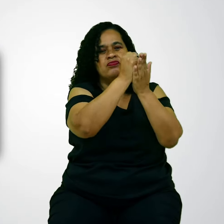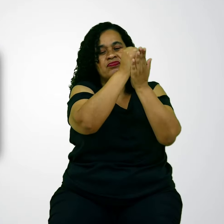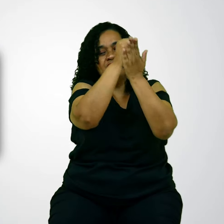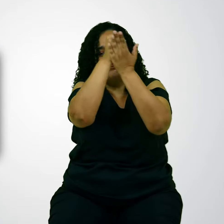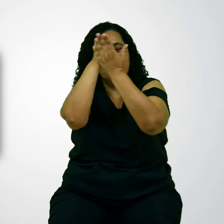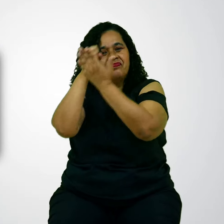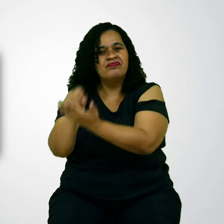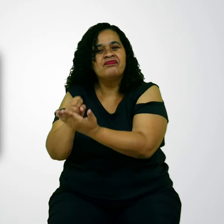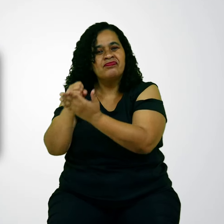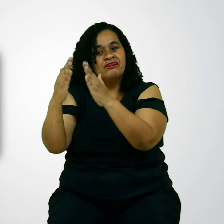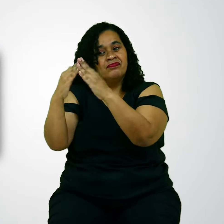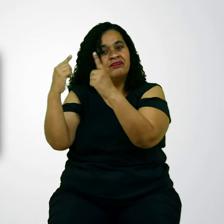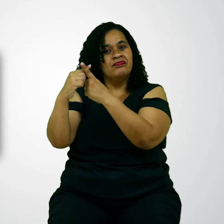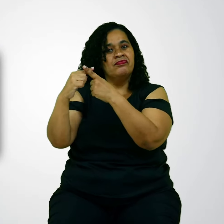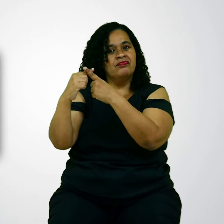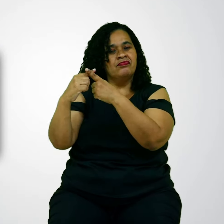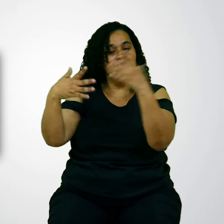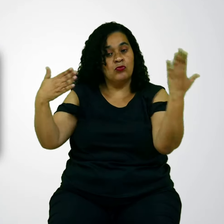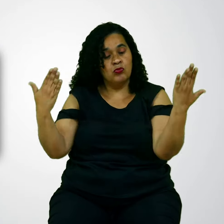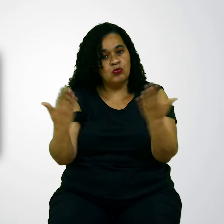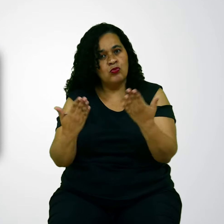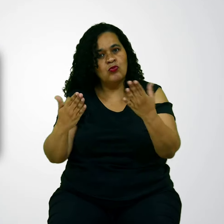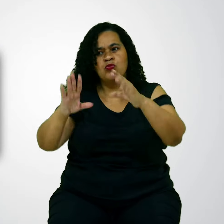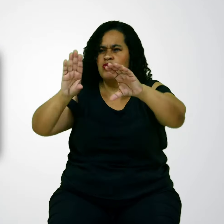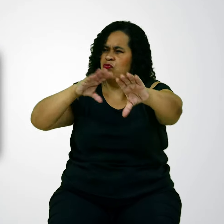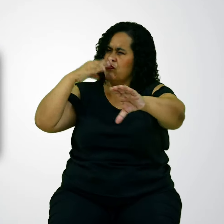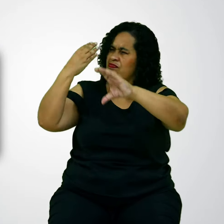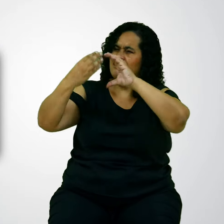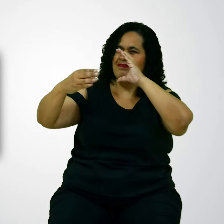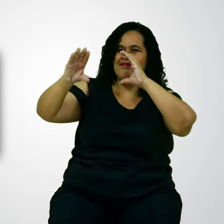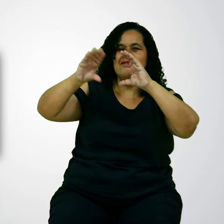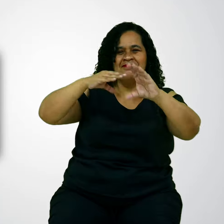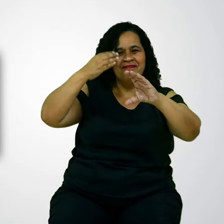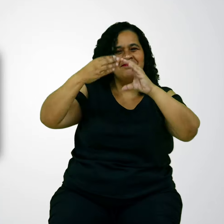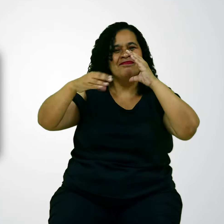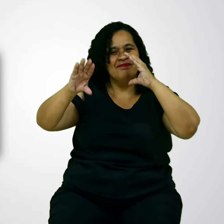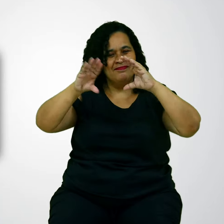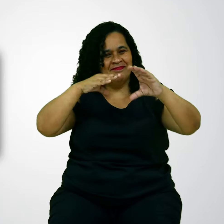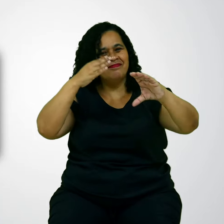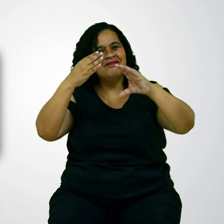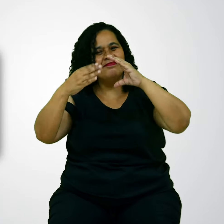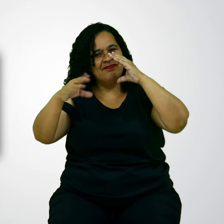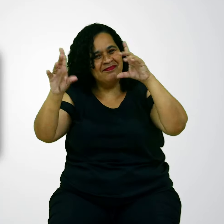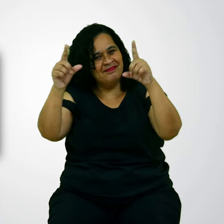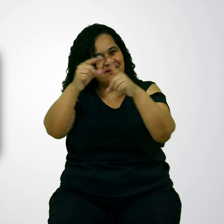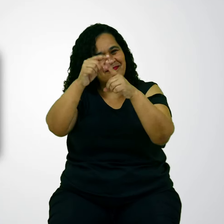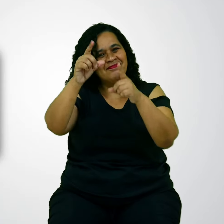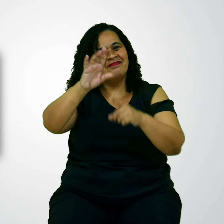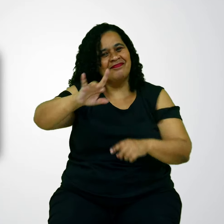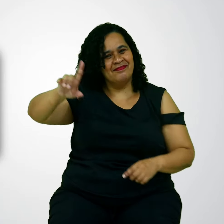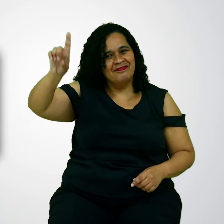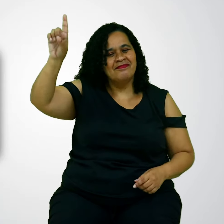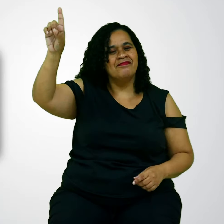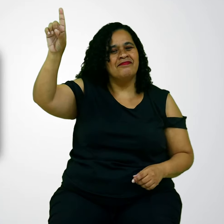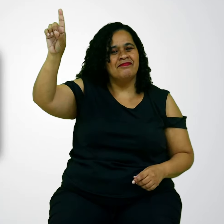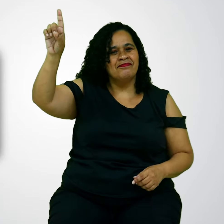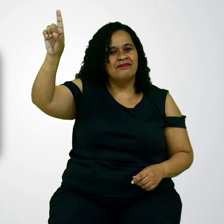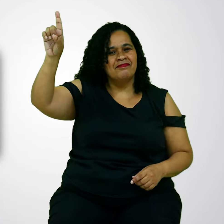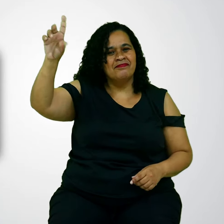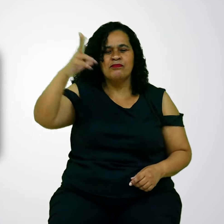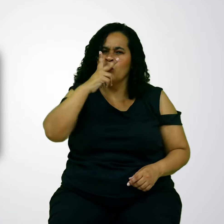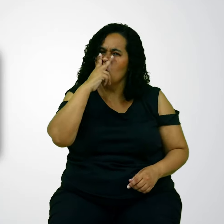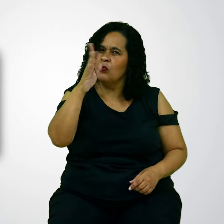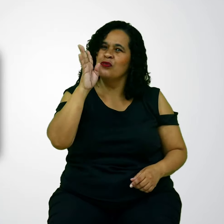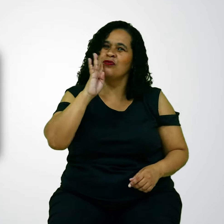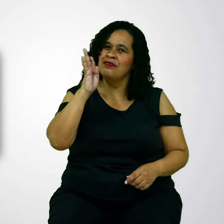agora? Você canta a palavra. Eu gosto dessa expressão, palavra cantada. Palavra cantada. Eu gosto da